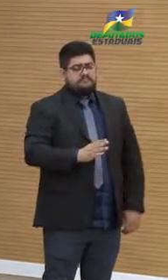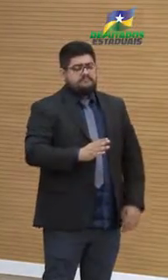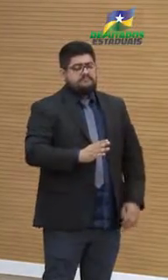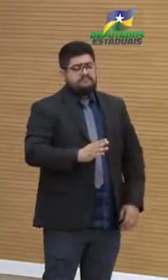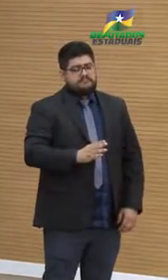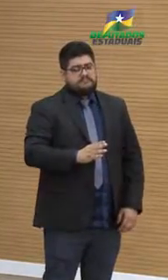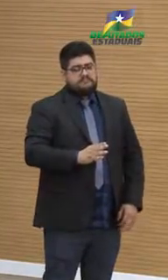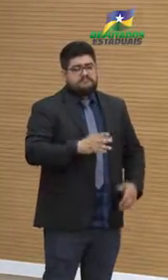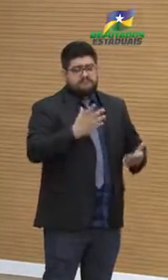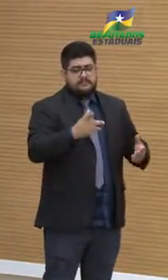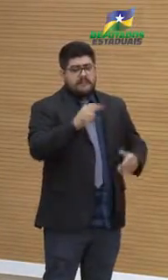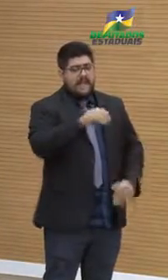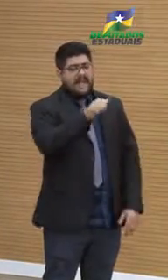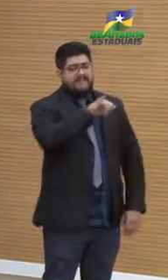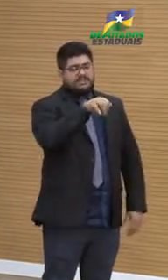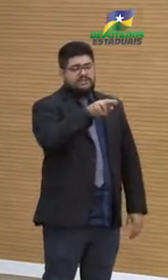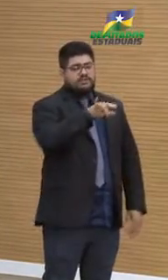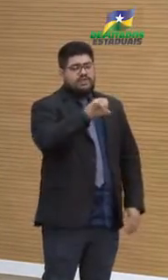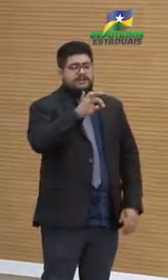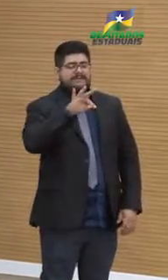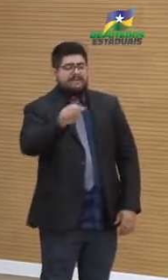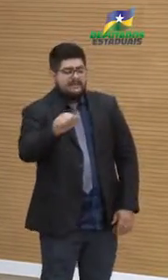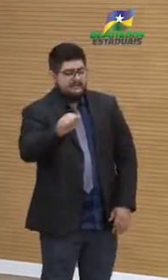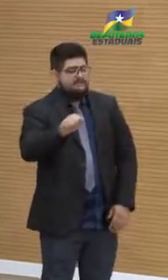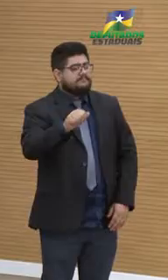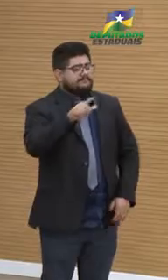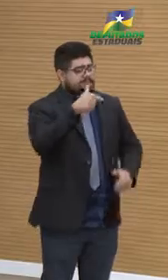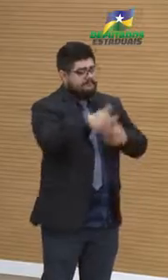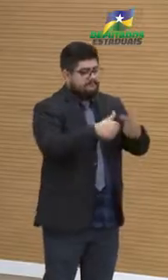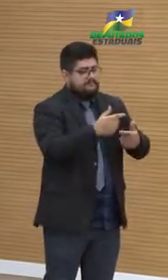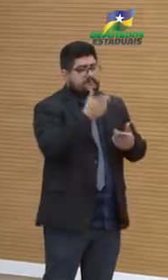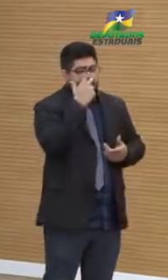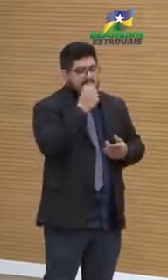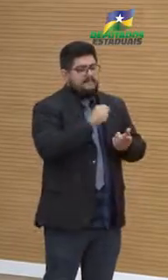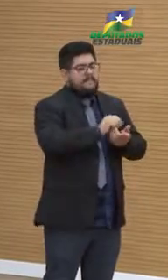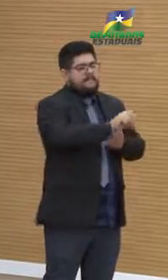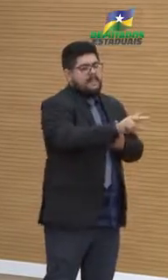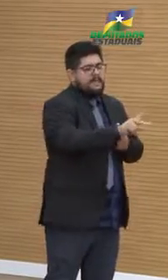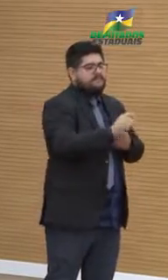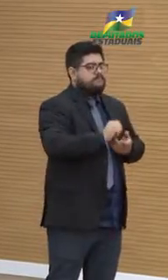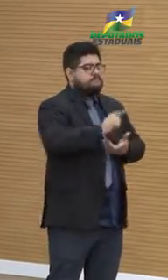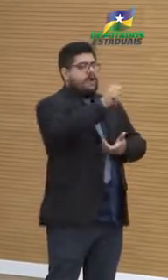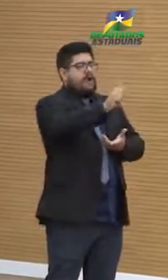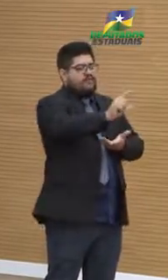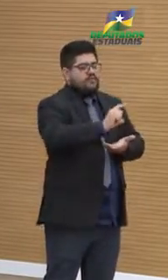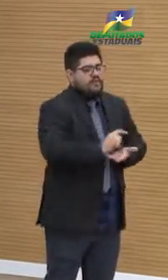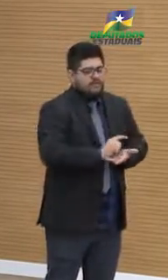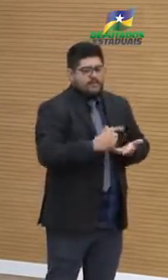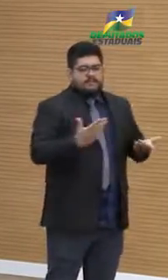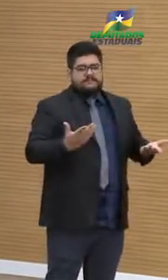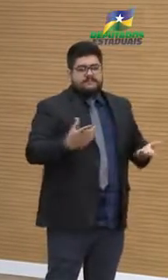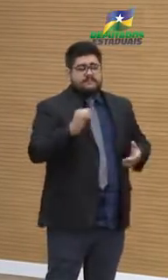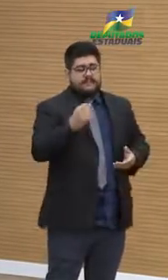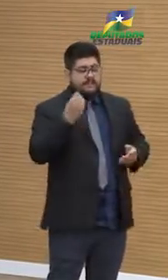legal. São agiotas de luxo. E eu faço aqui, dou um exemplo muito claro. Se eu coloco 500, já falei isso, se eu coloco